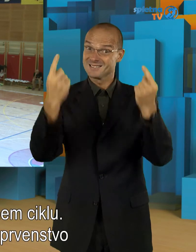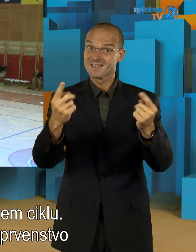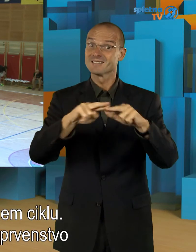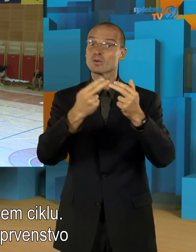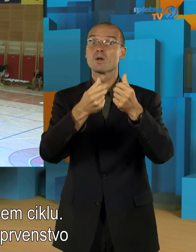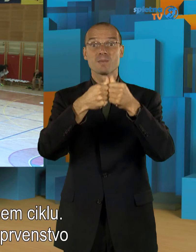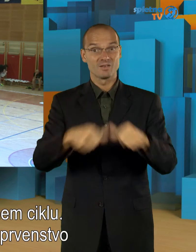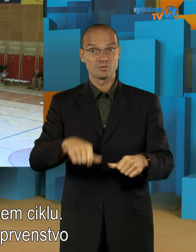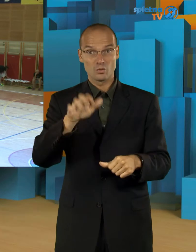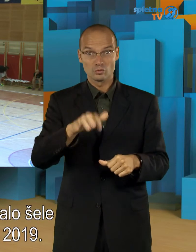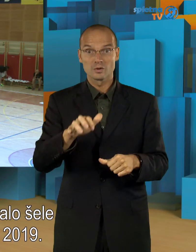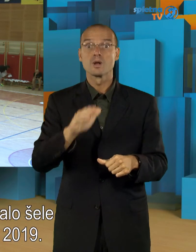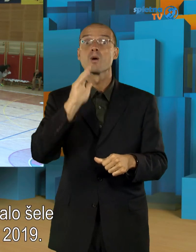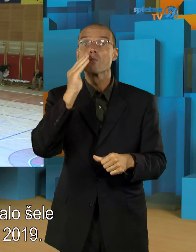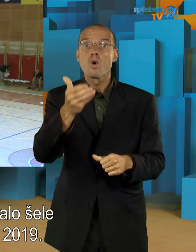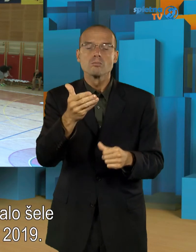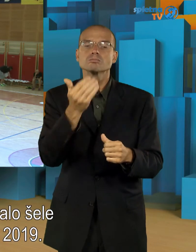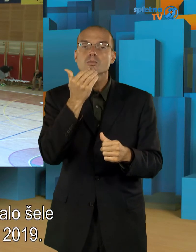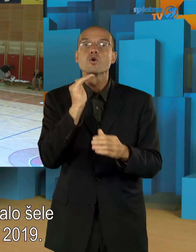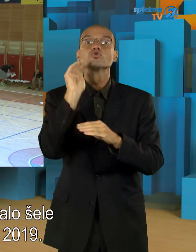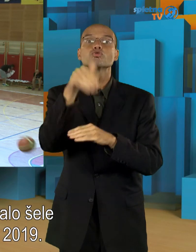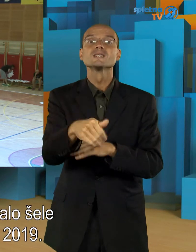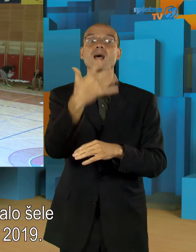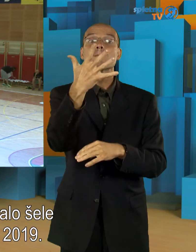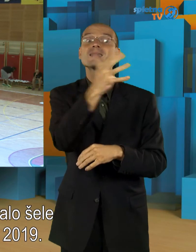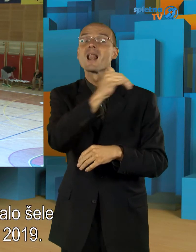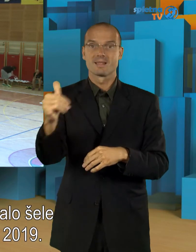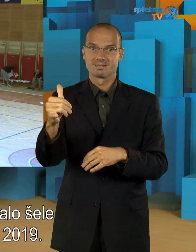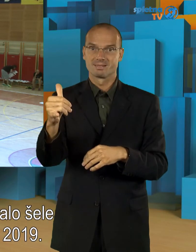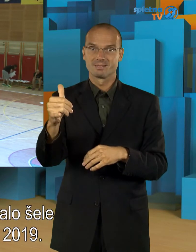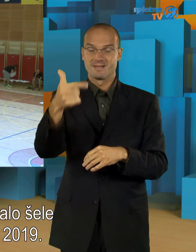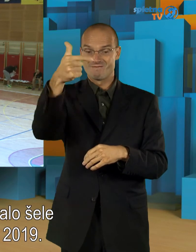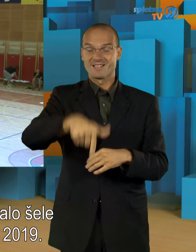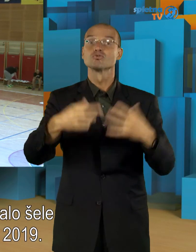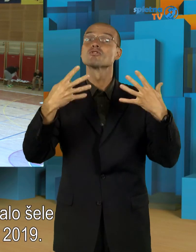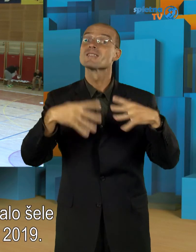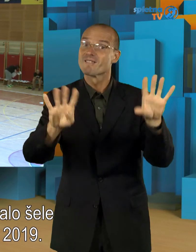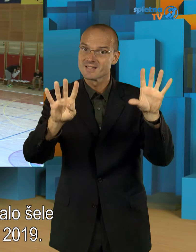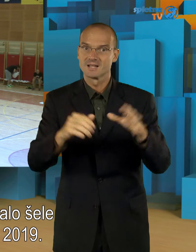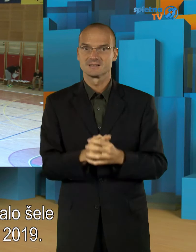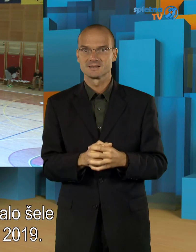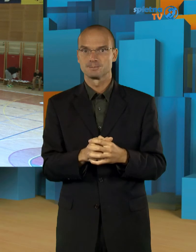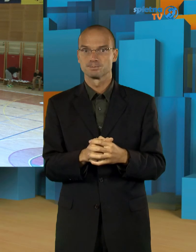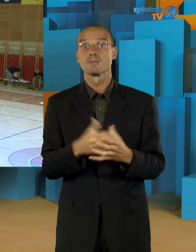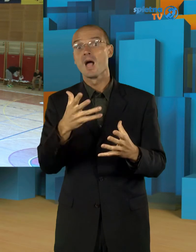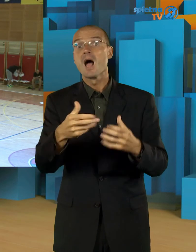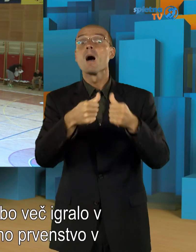Naslednje svetovno prvenstvo v košarki se bo igralo šele čez 5 let, leta 2019. Prvenstvo